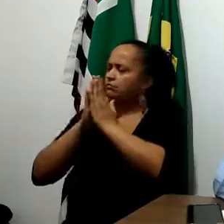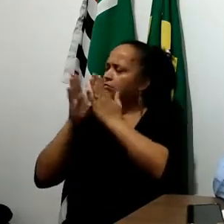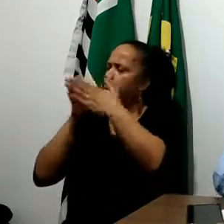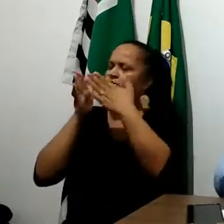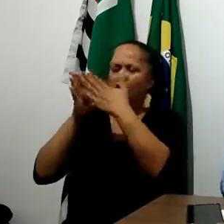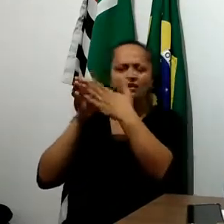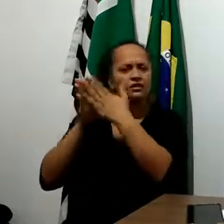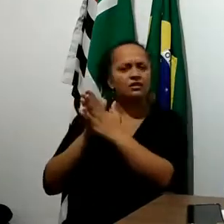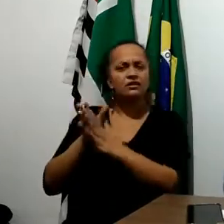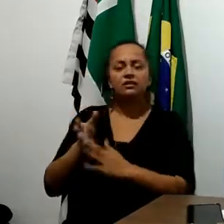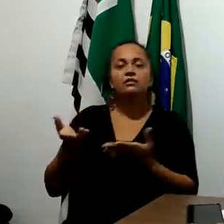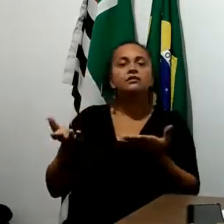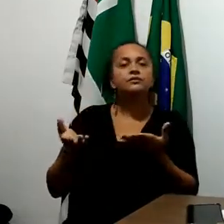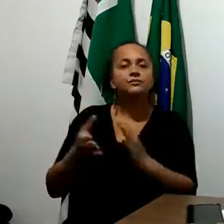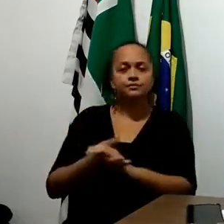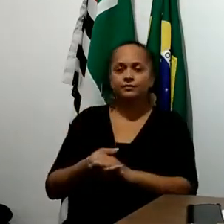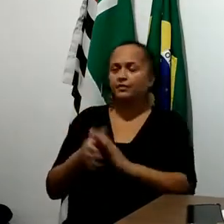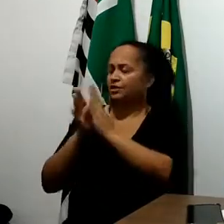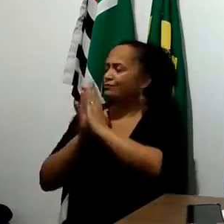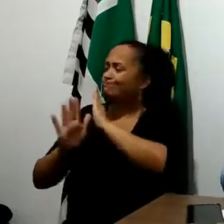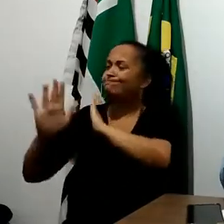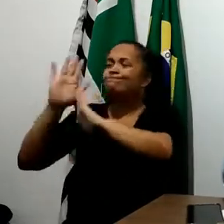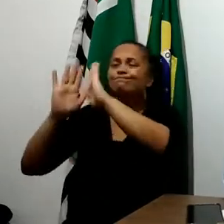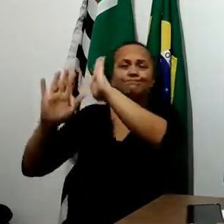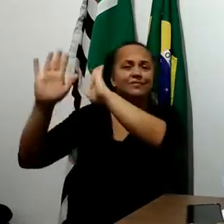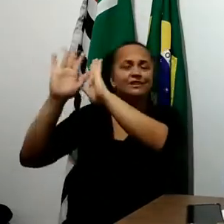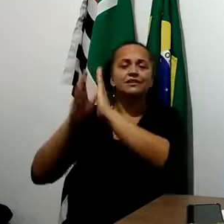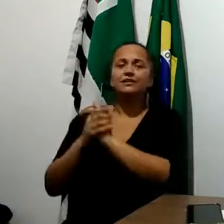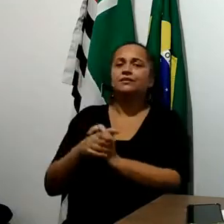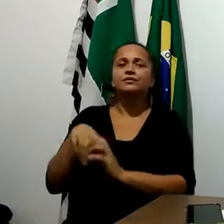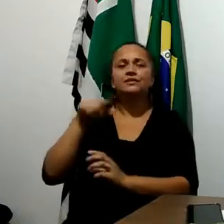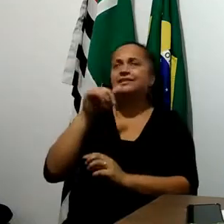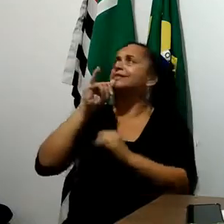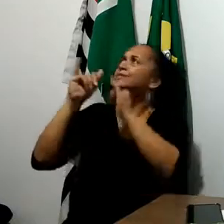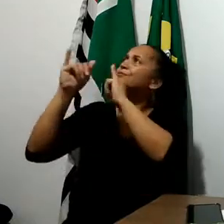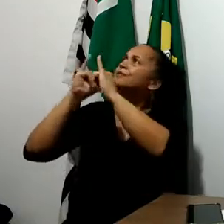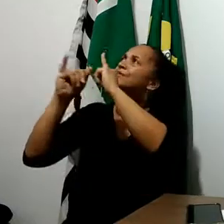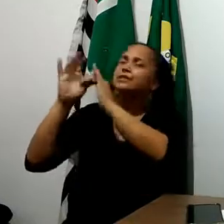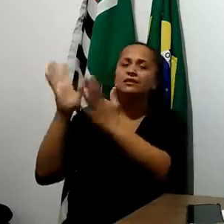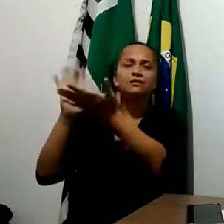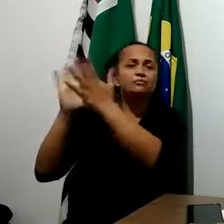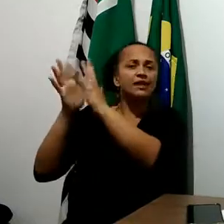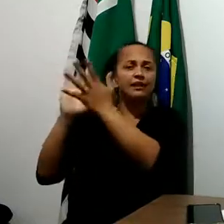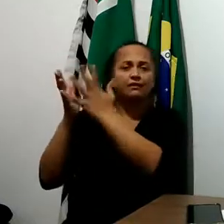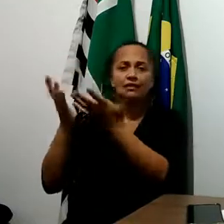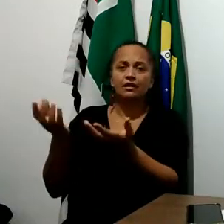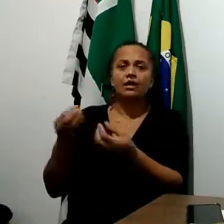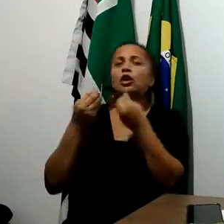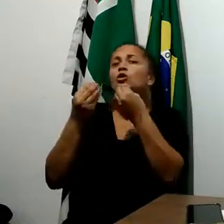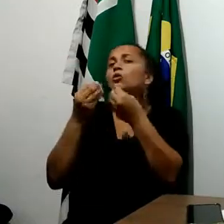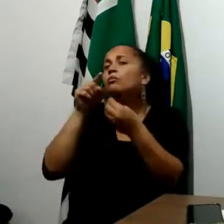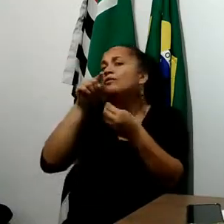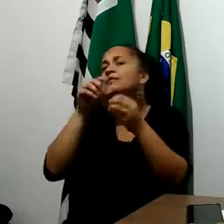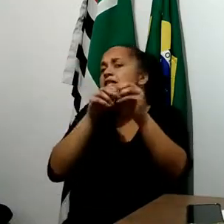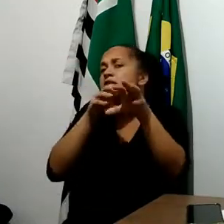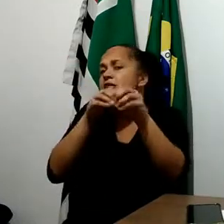oração, adorando Ele, confessando a sua palavra, como é que você vai poder ajudar outra